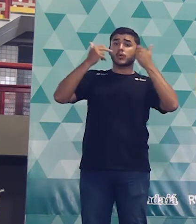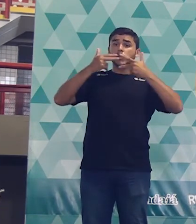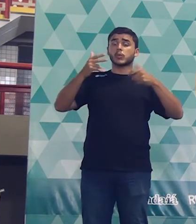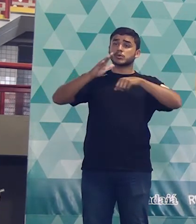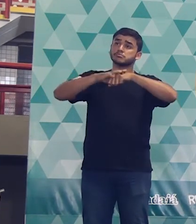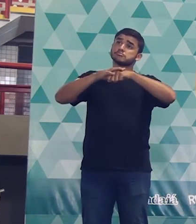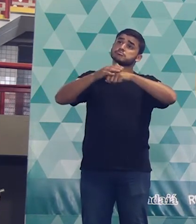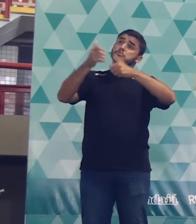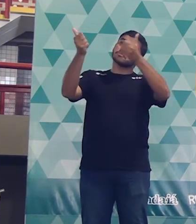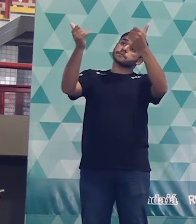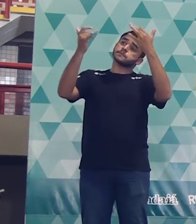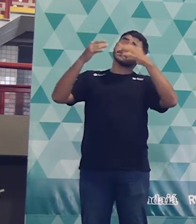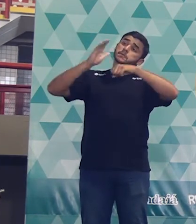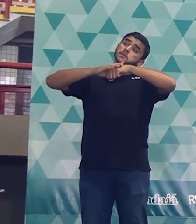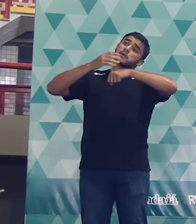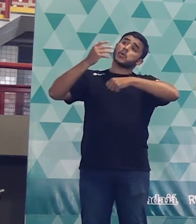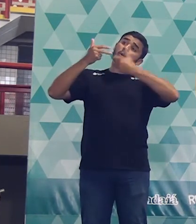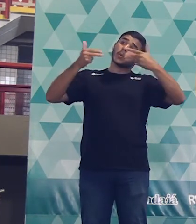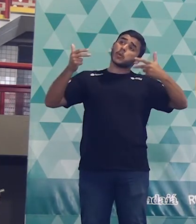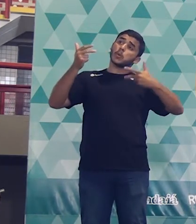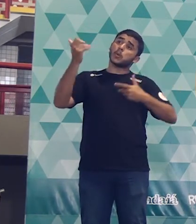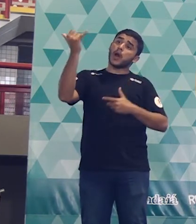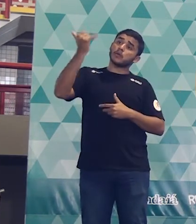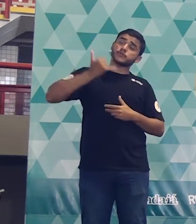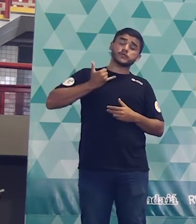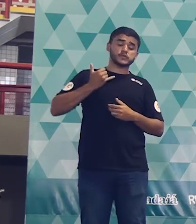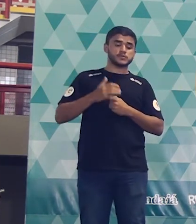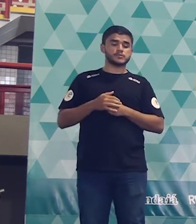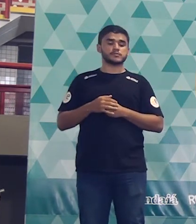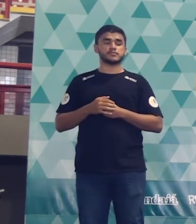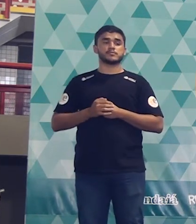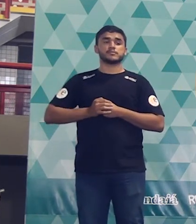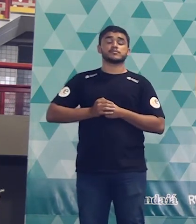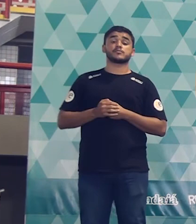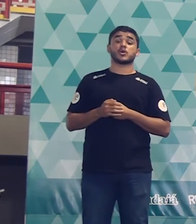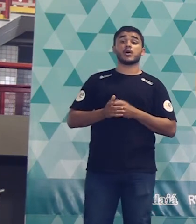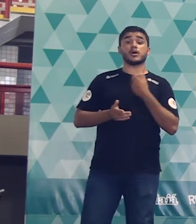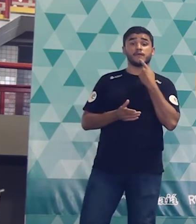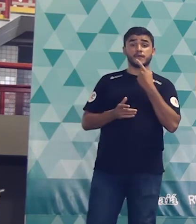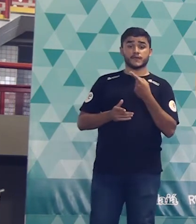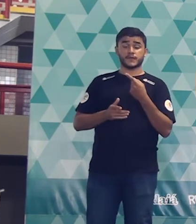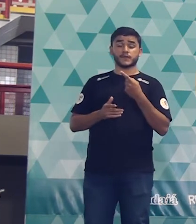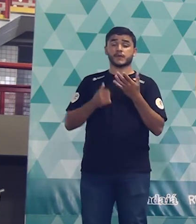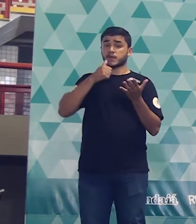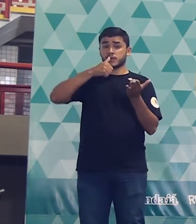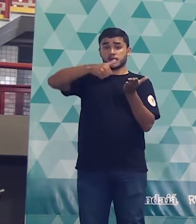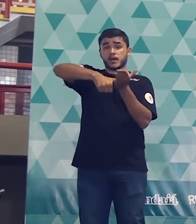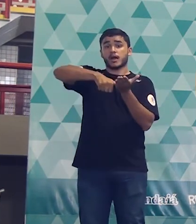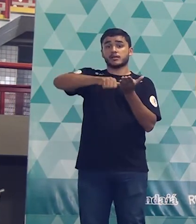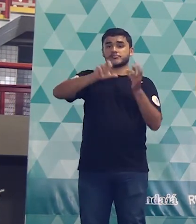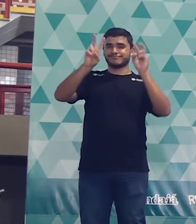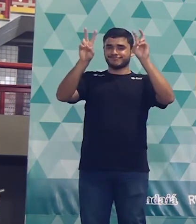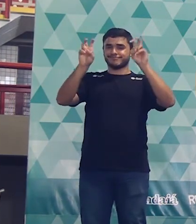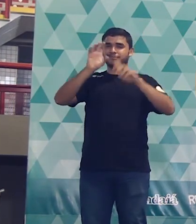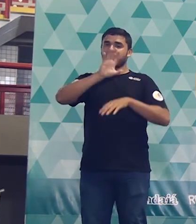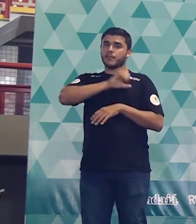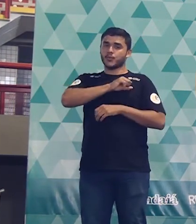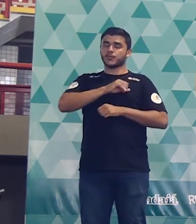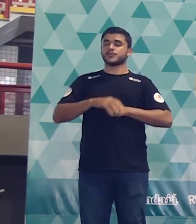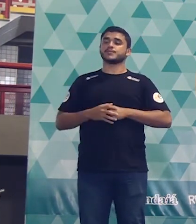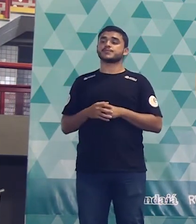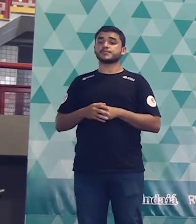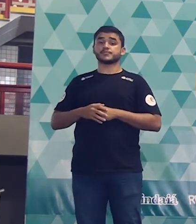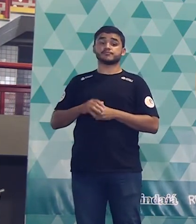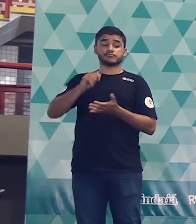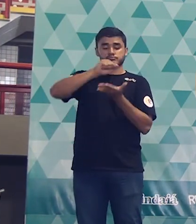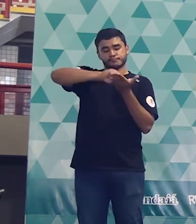né? E aí a carta continuava. Falando de carta de amor, certo? Depois que você escrevia,